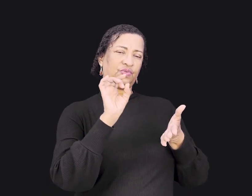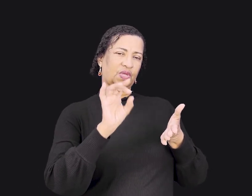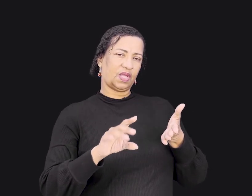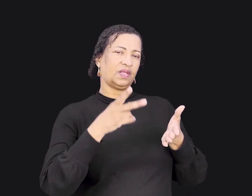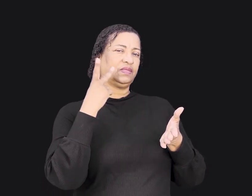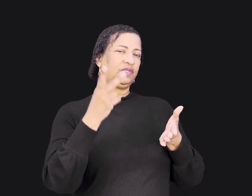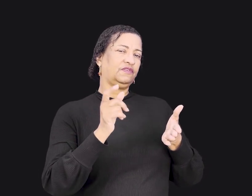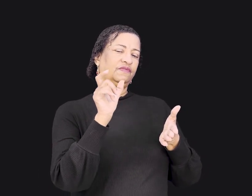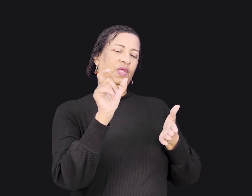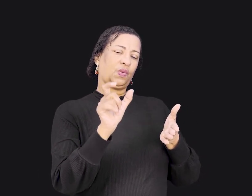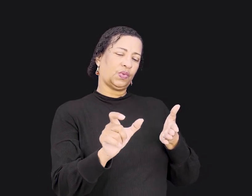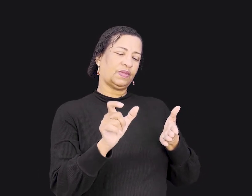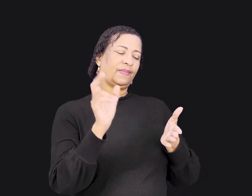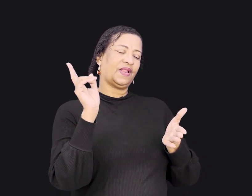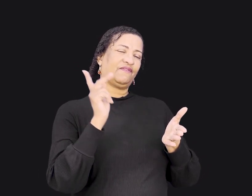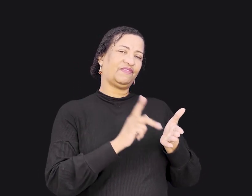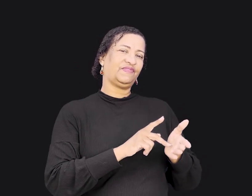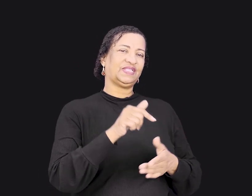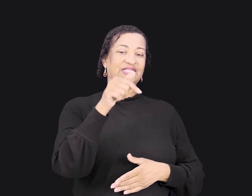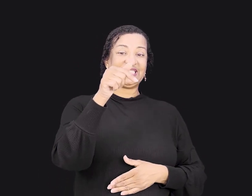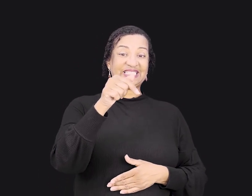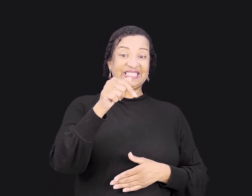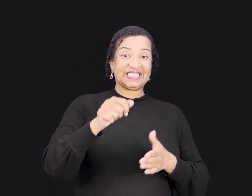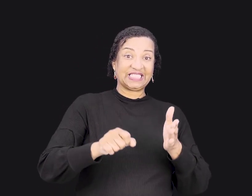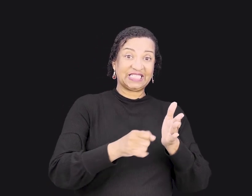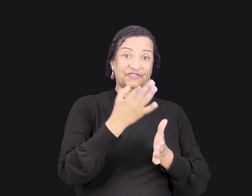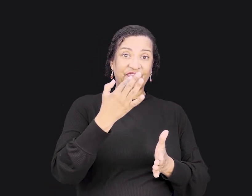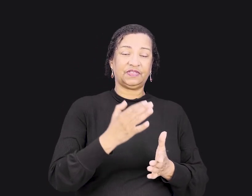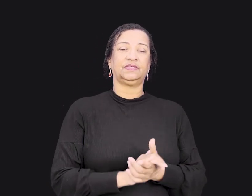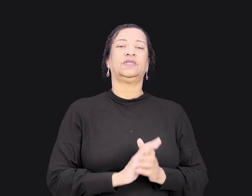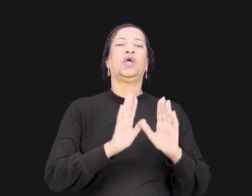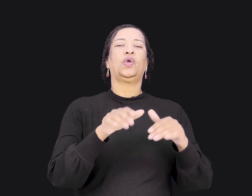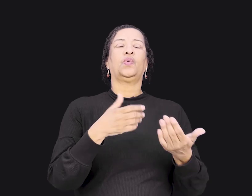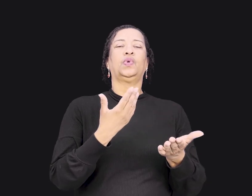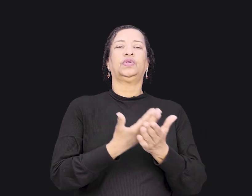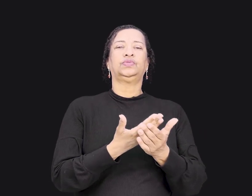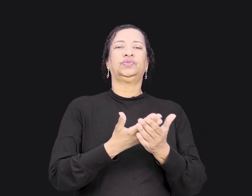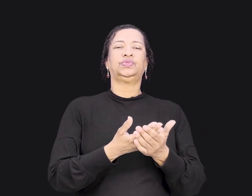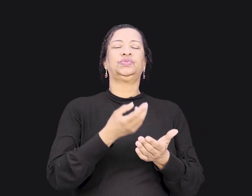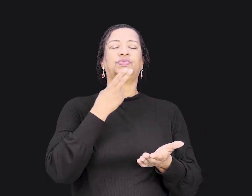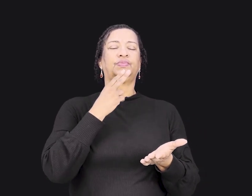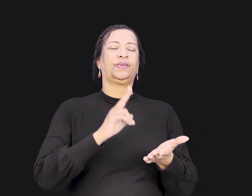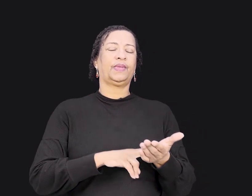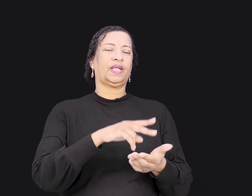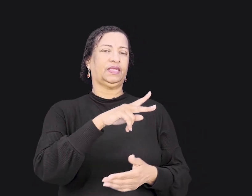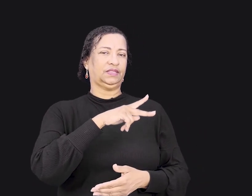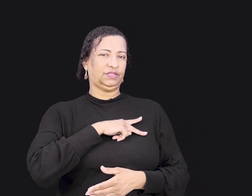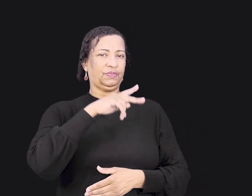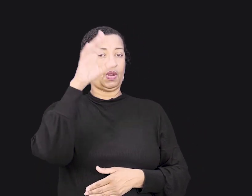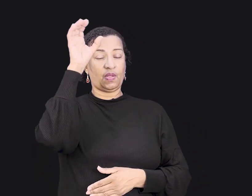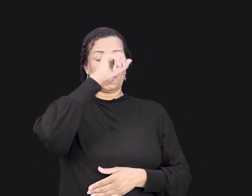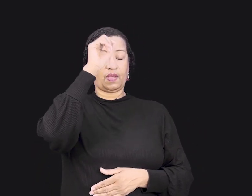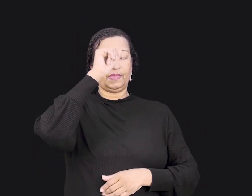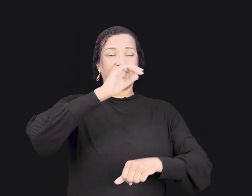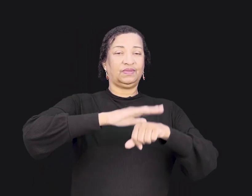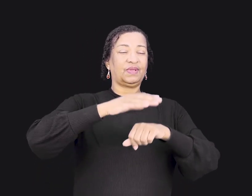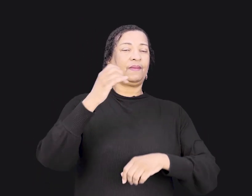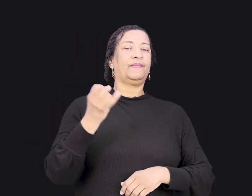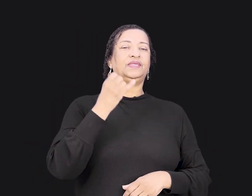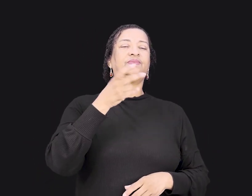palavra verdade 7 vezes. Quando estudamos as cartas de Paulo, aprendemos que é mais importante dizer "eu sei